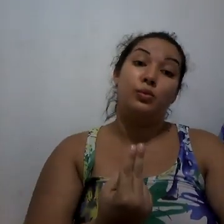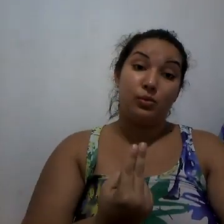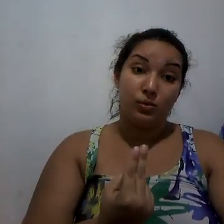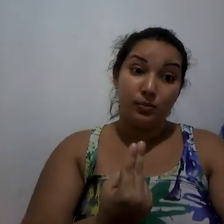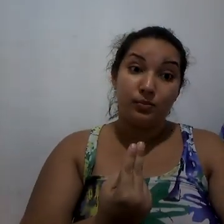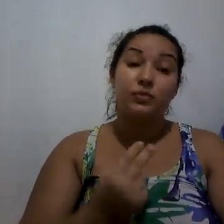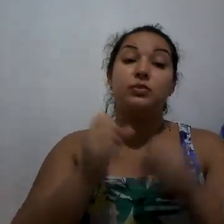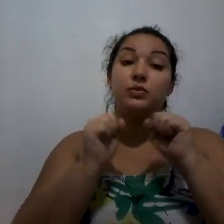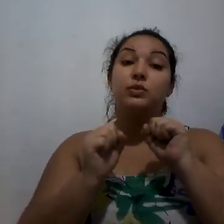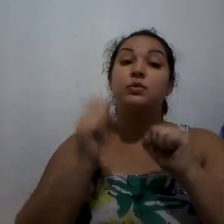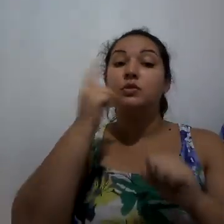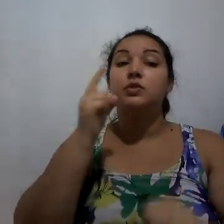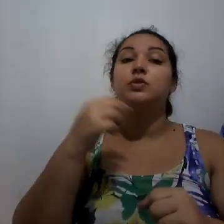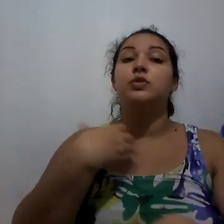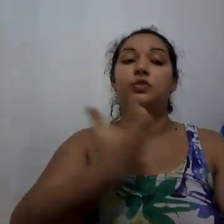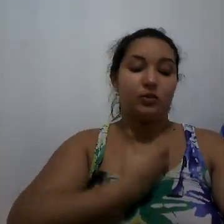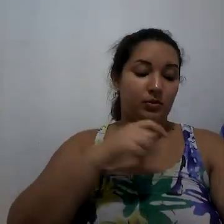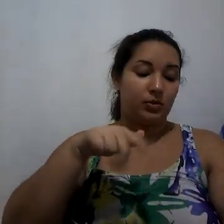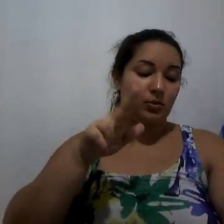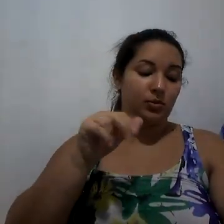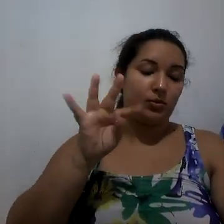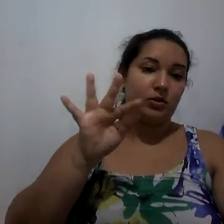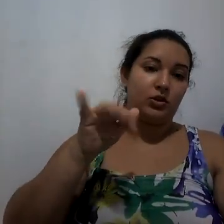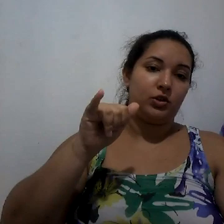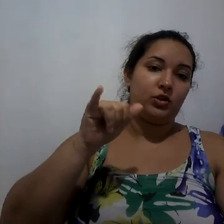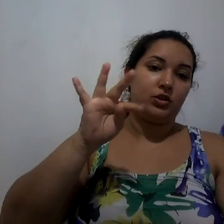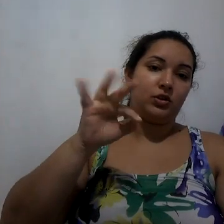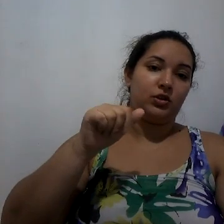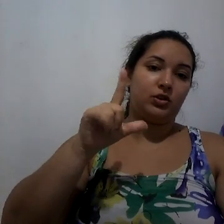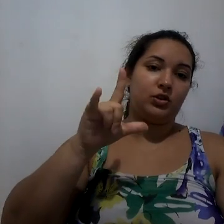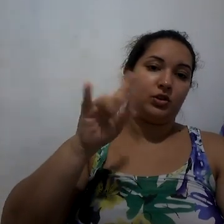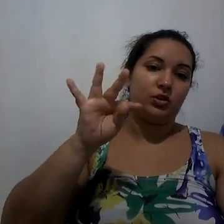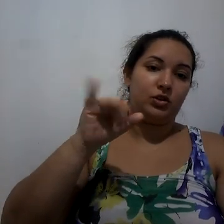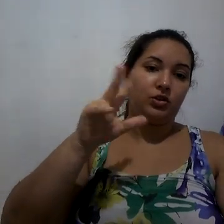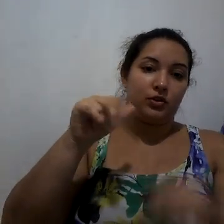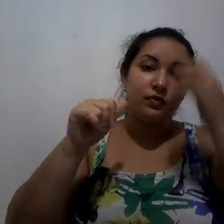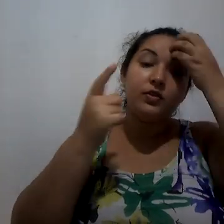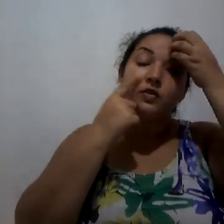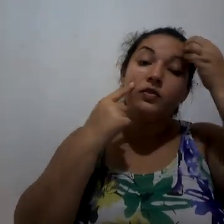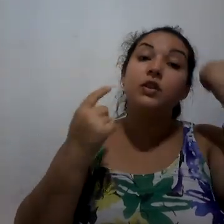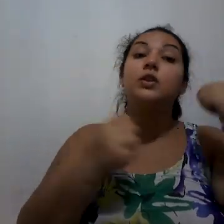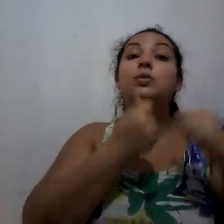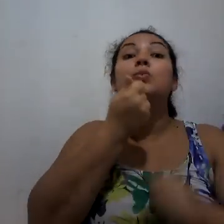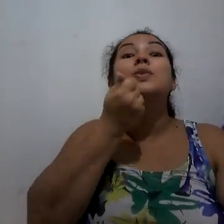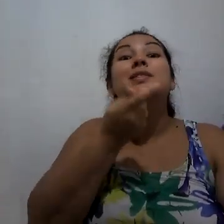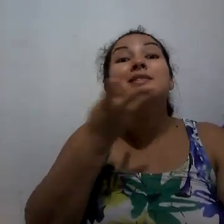forma quantitativa, ou seja, dizer agora a quantidade desse componente que nós descobrimos ali dentro.